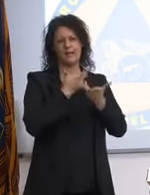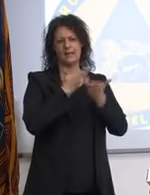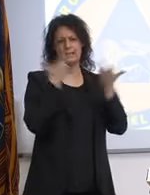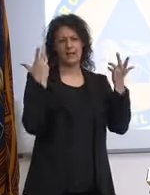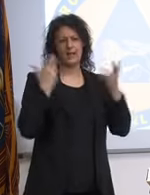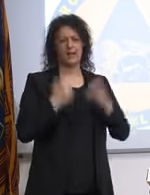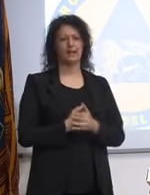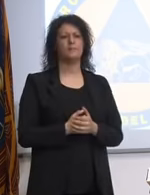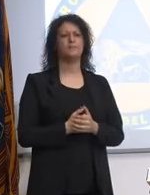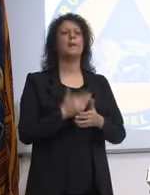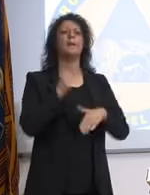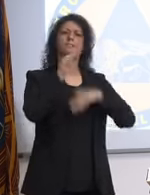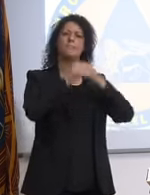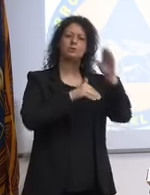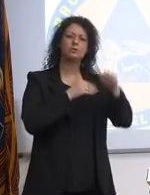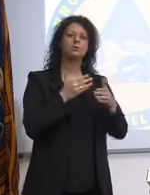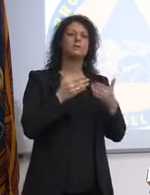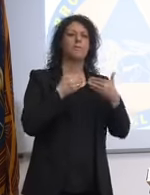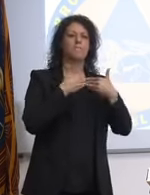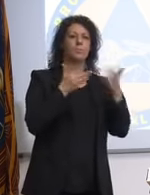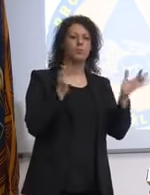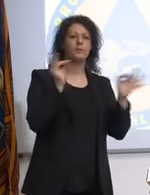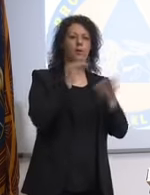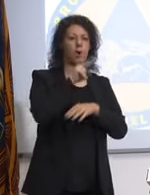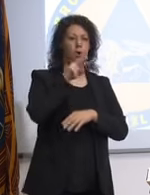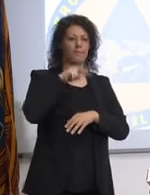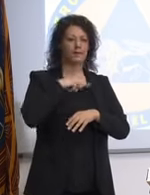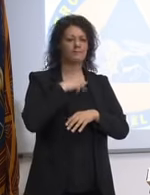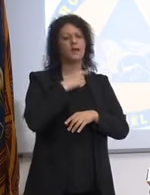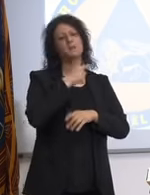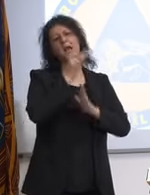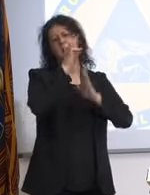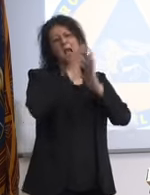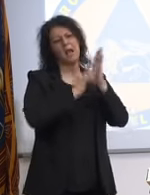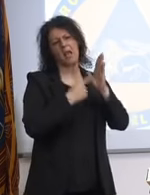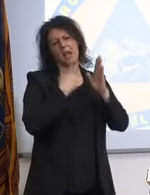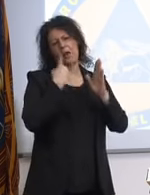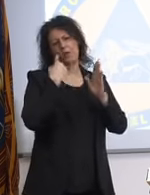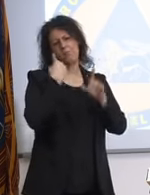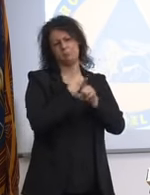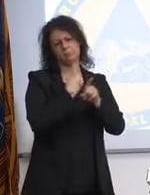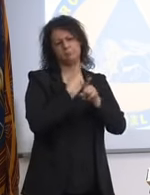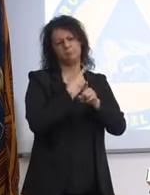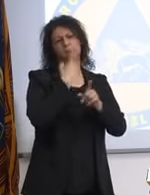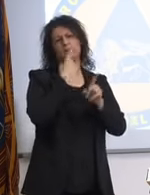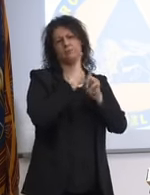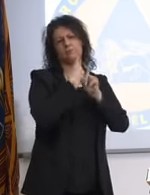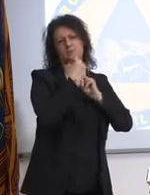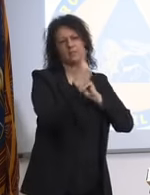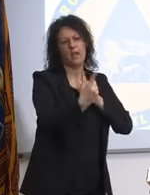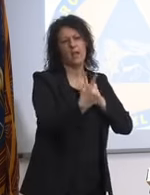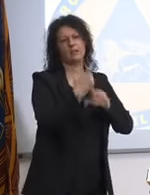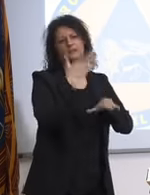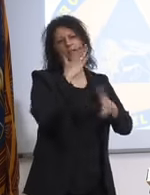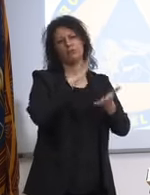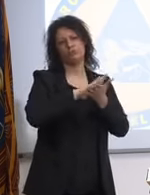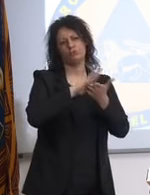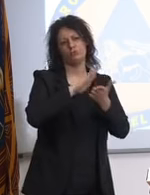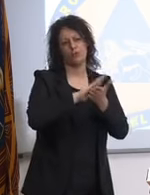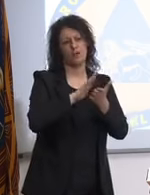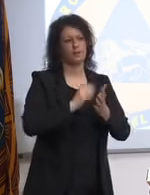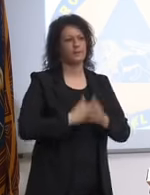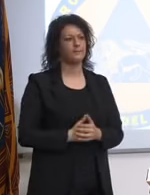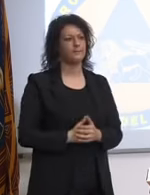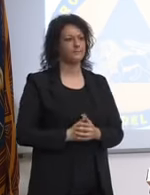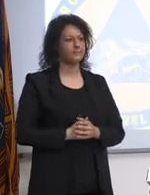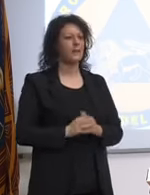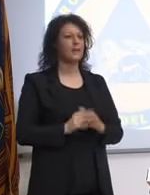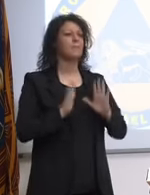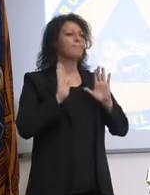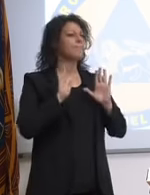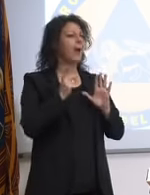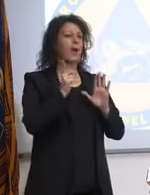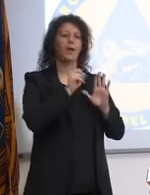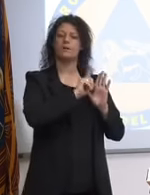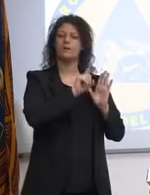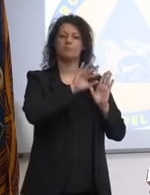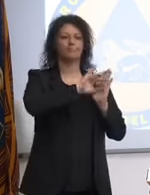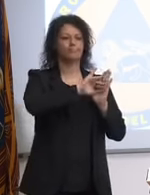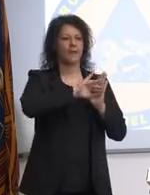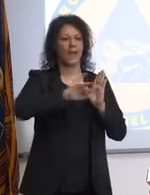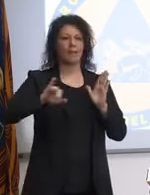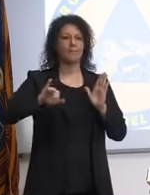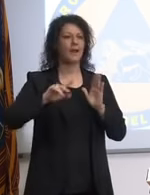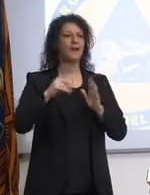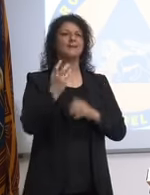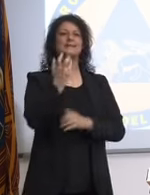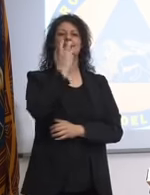Pubblico e private con le solite regole del distanziamento, dell'igiene e via. Quindi esclude le saune, i bagni turchi. Sì.